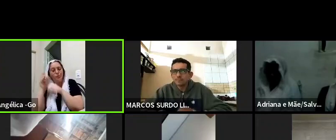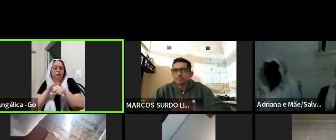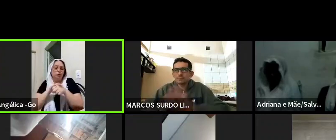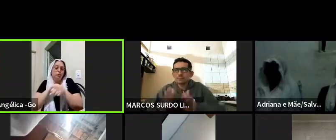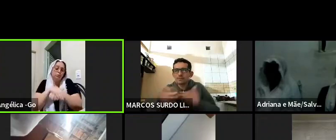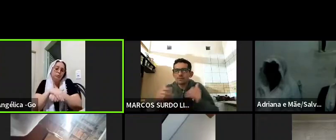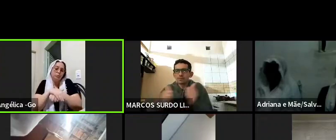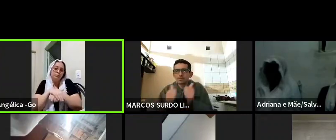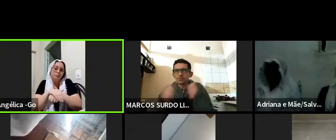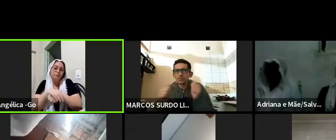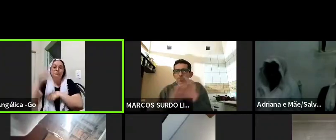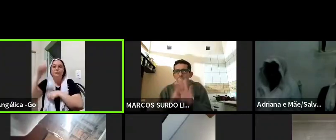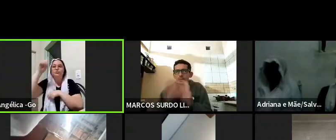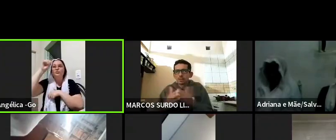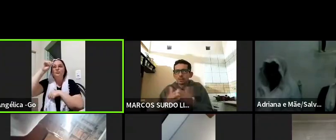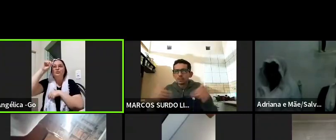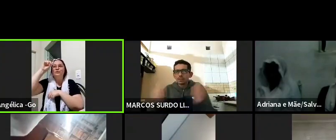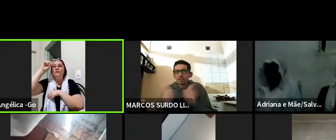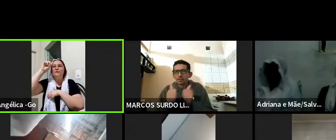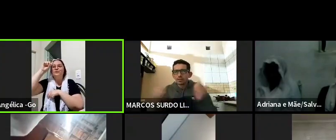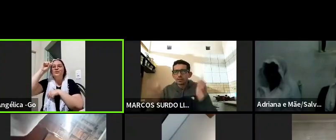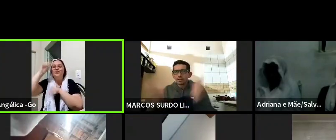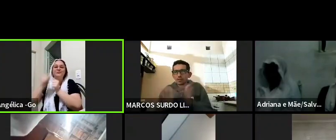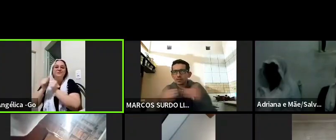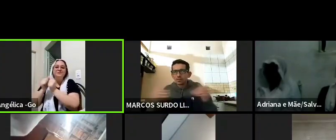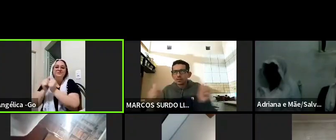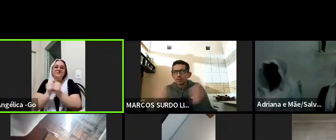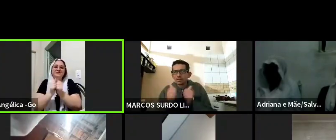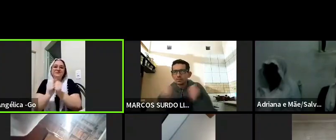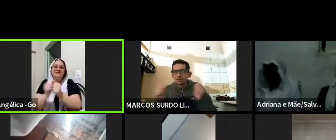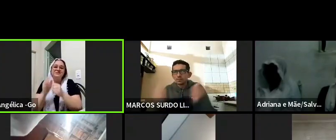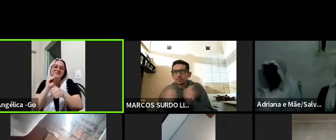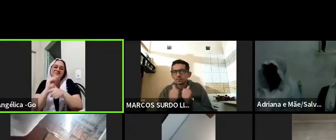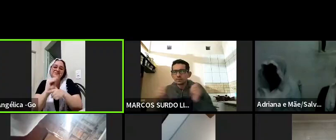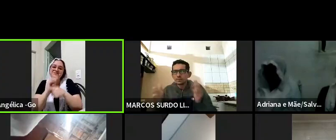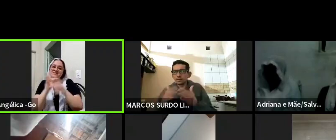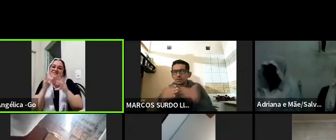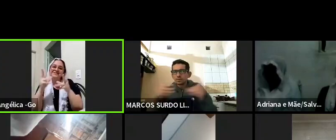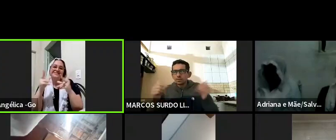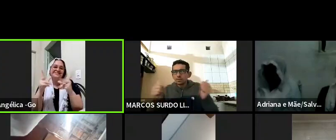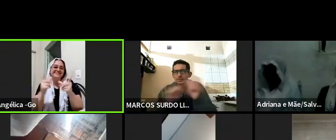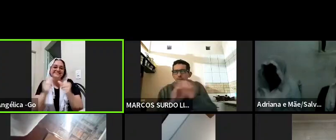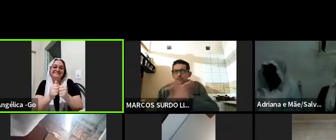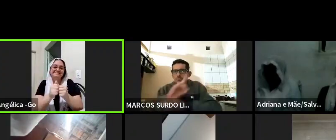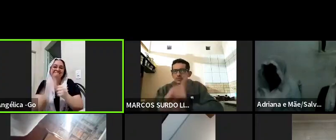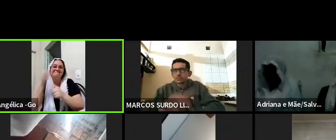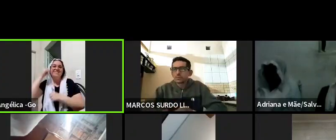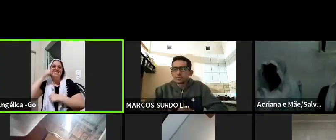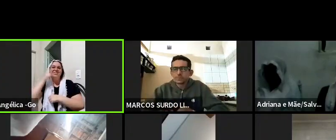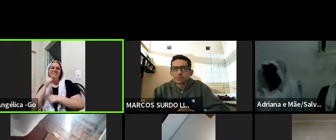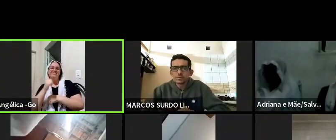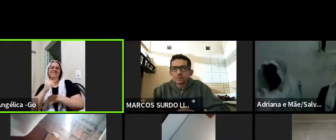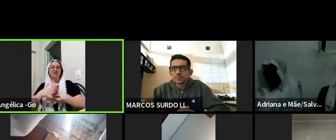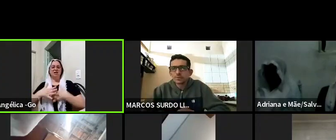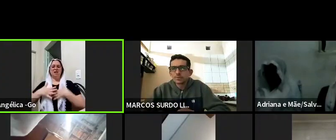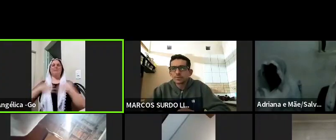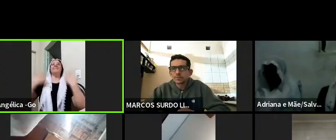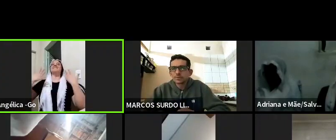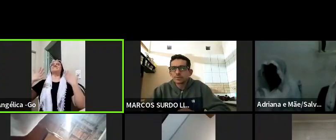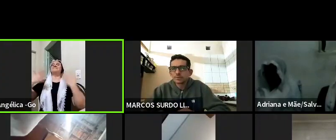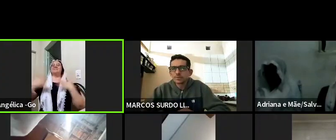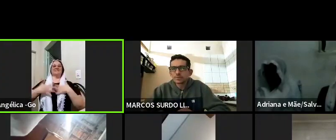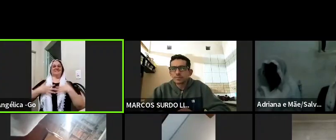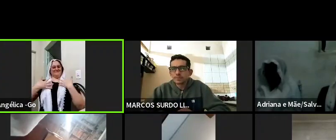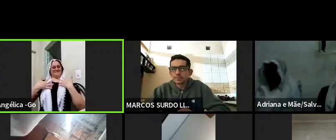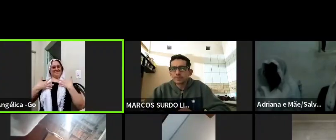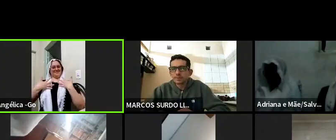de Israel, hoje ele diz assim para cada um de nós: anima-te e tem muito bom ânimo, porque eu